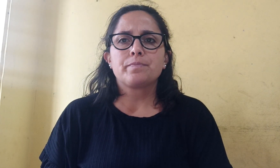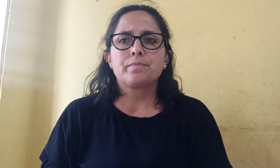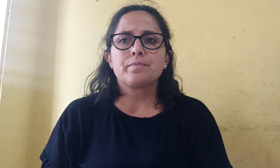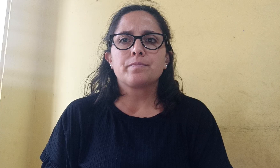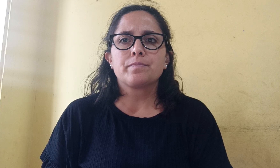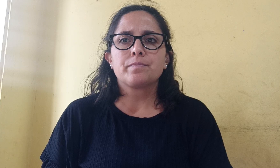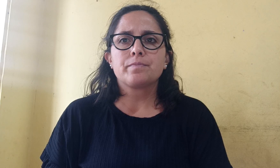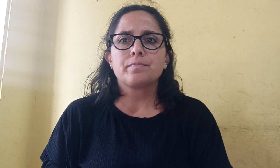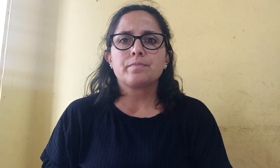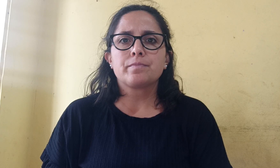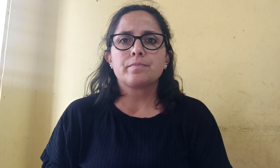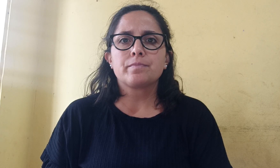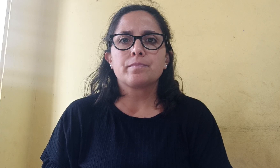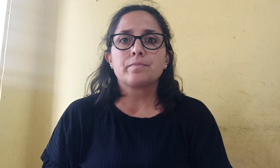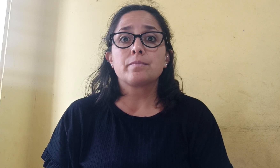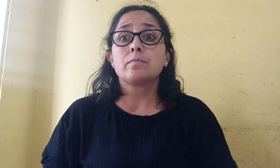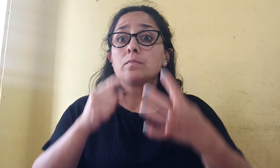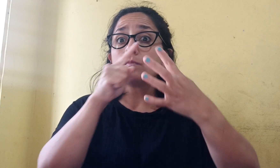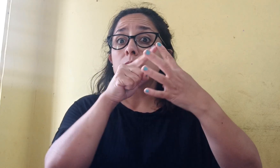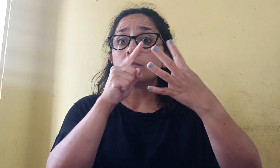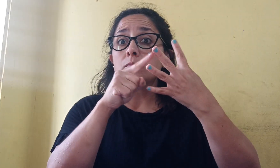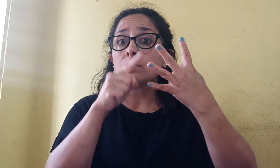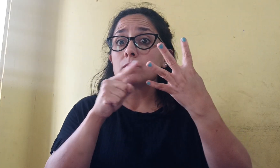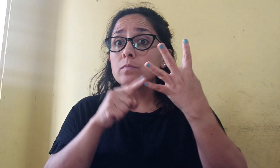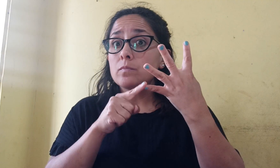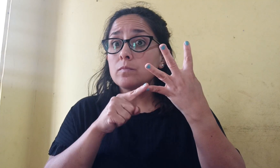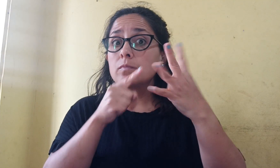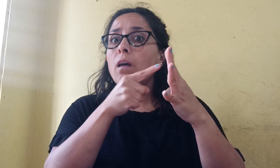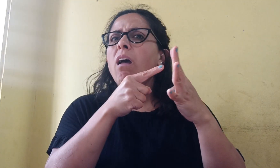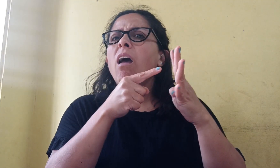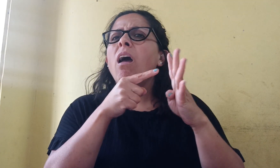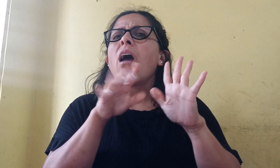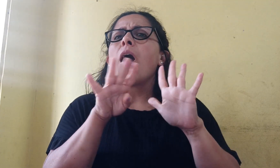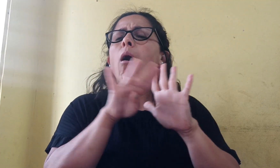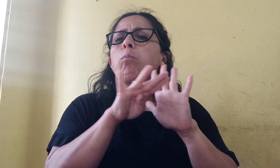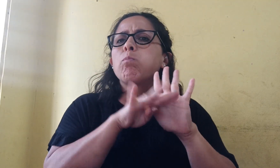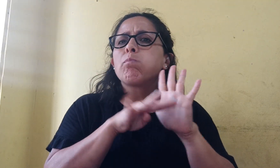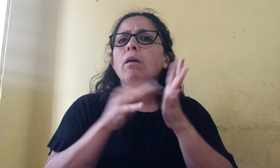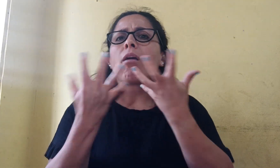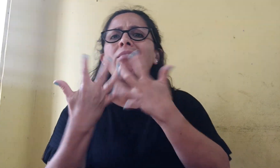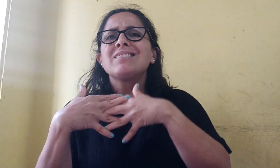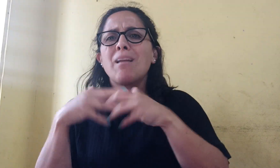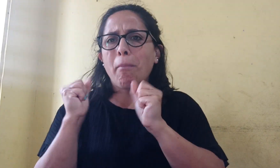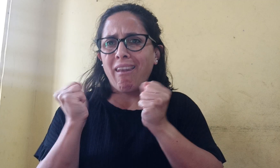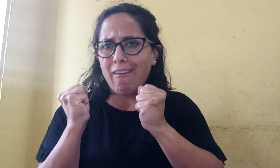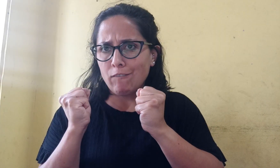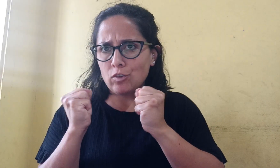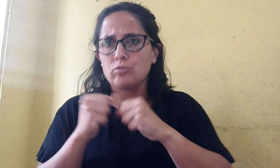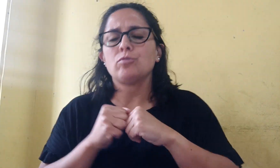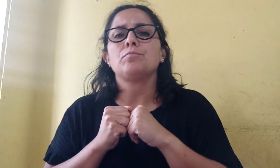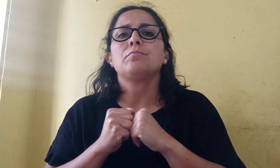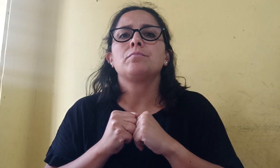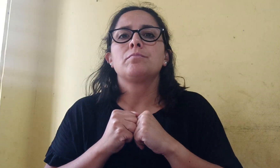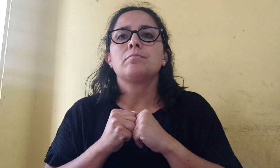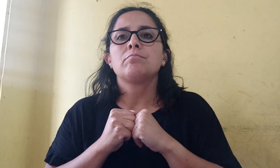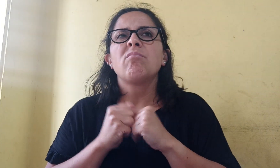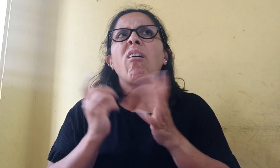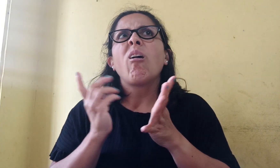Y vamos con estos 4 puntos que caracterizan el sistema nervioso. Es un conjunto de todos